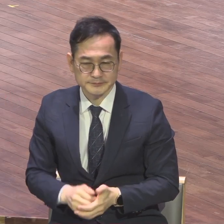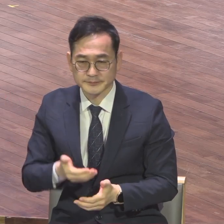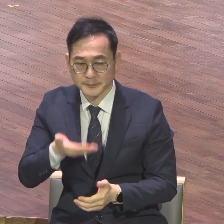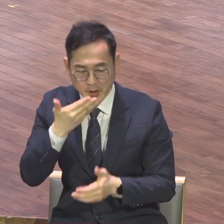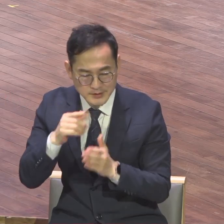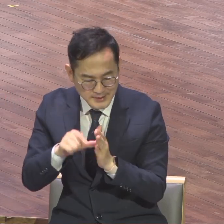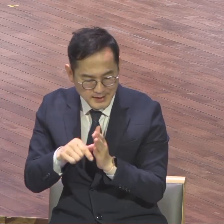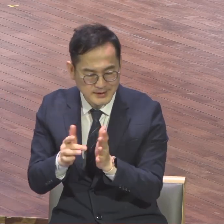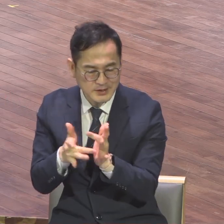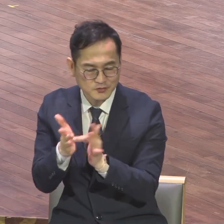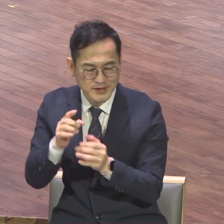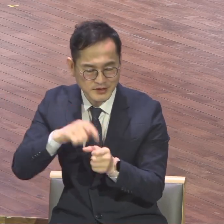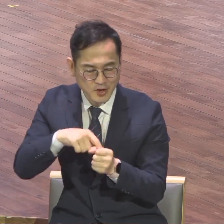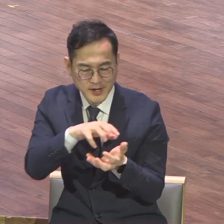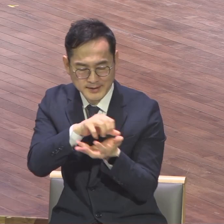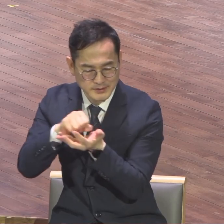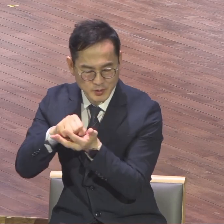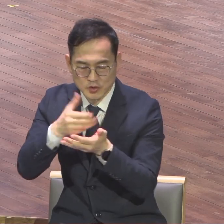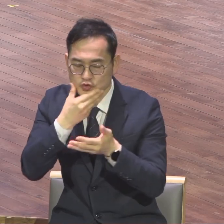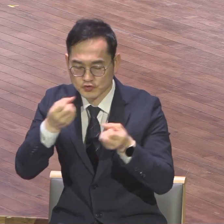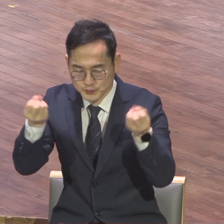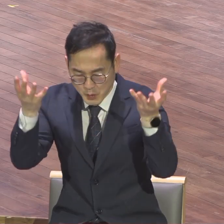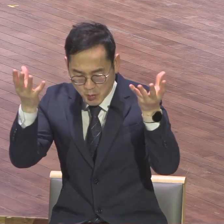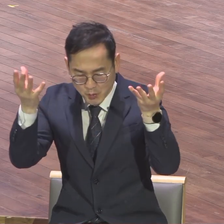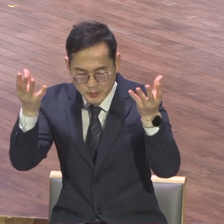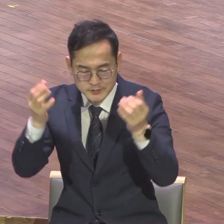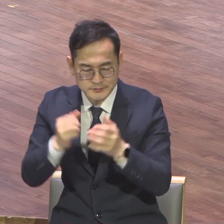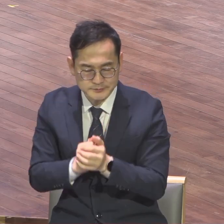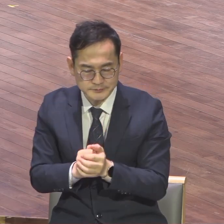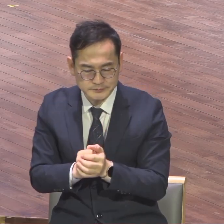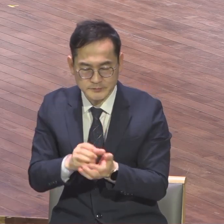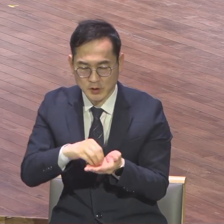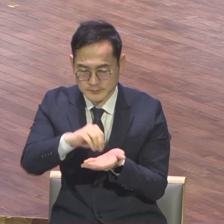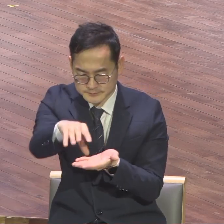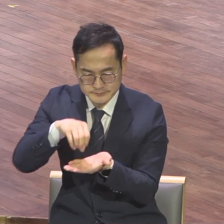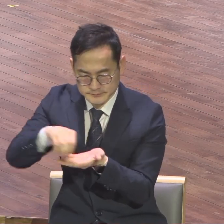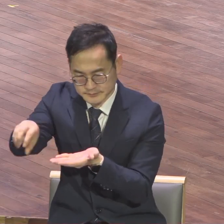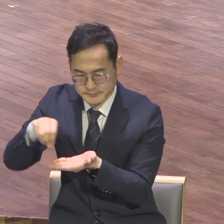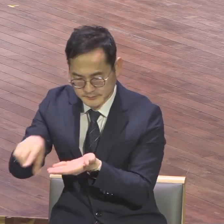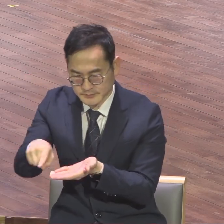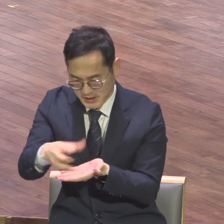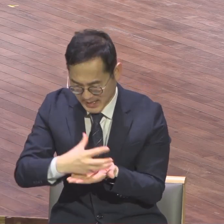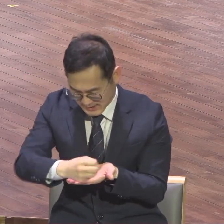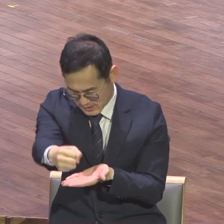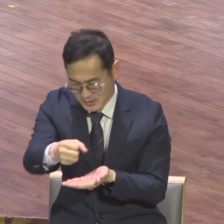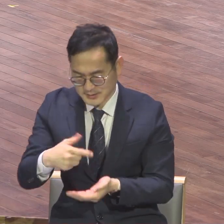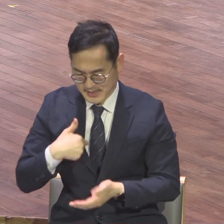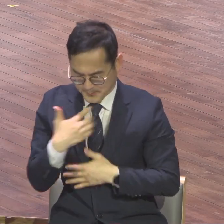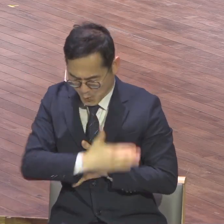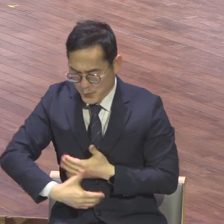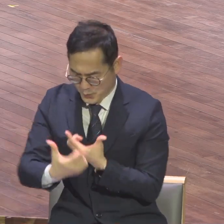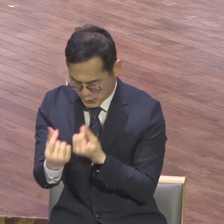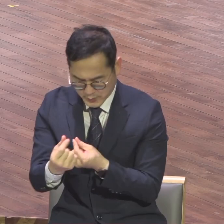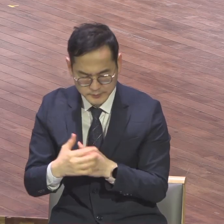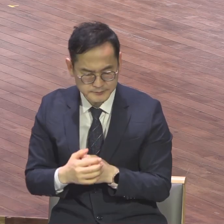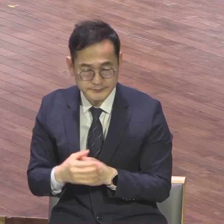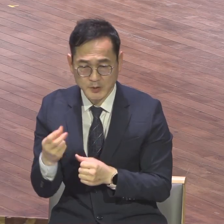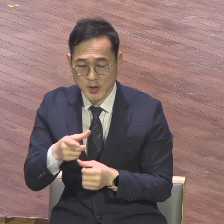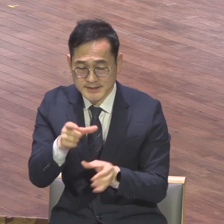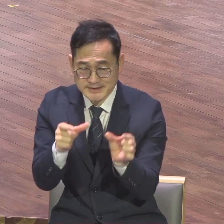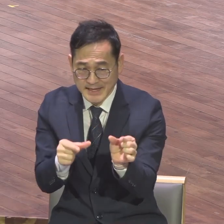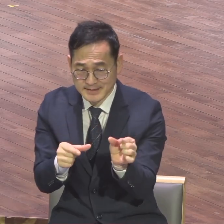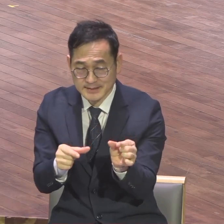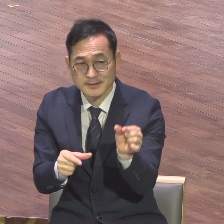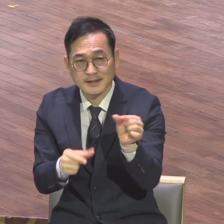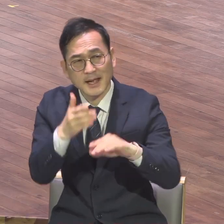때 예수께서 떡을 가져서 축복하시고 떼어 제자들에게 주시며 이르시되 받으라 이것은 내 몸이니라 하시고 또 잔을